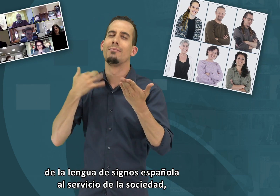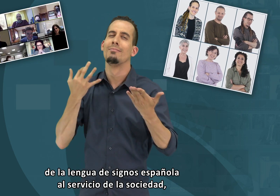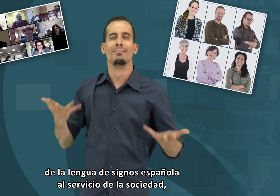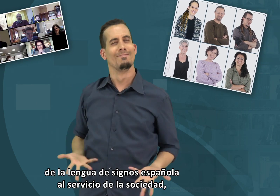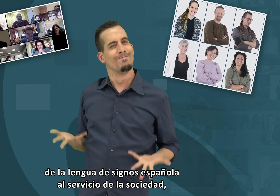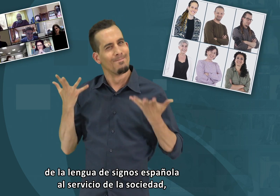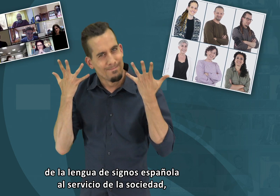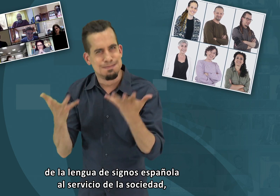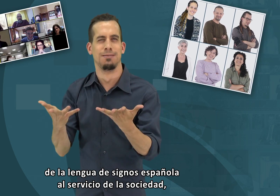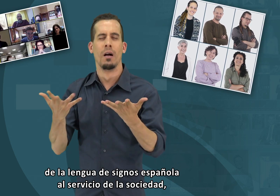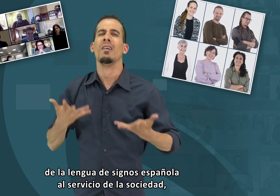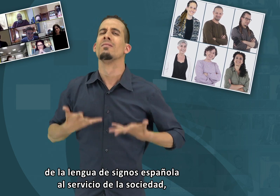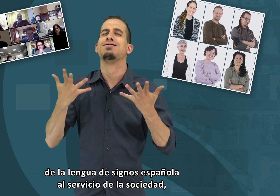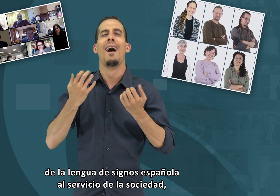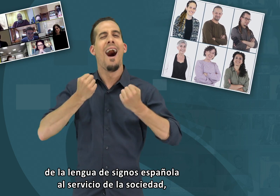sociedad,